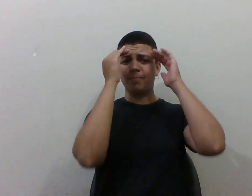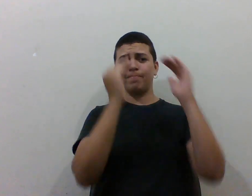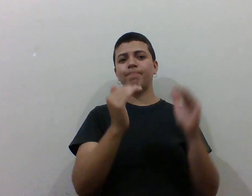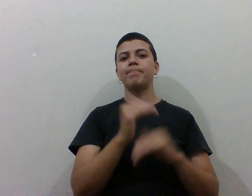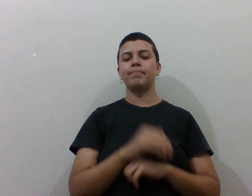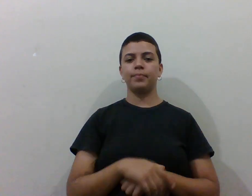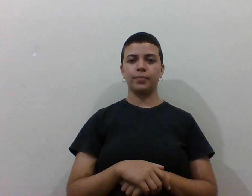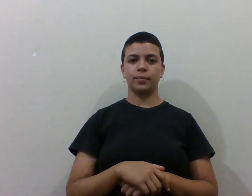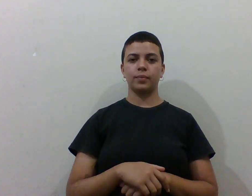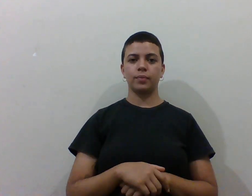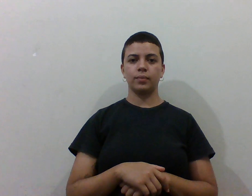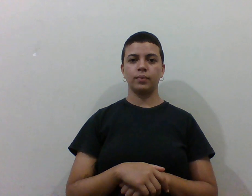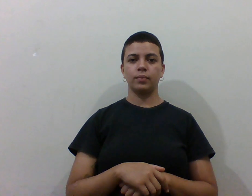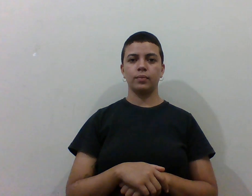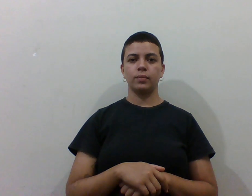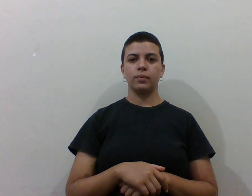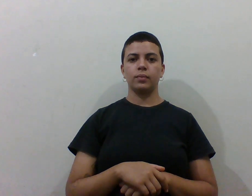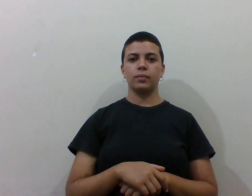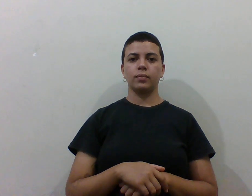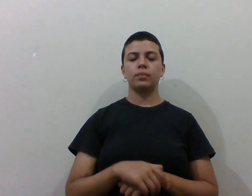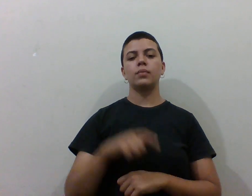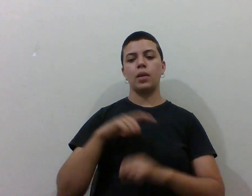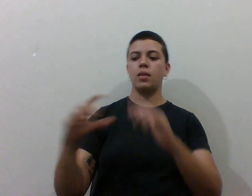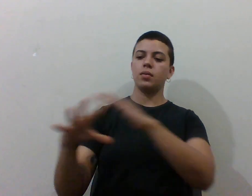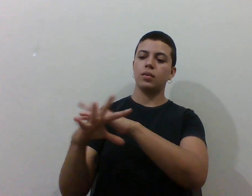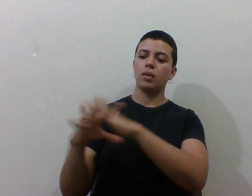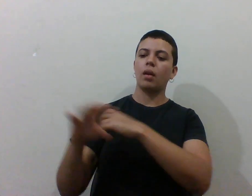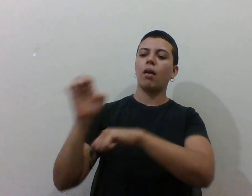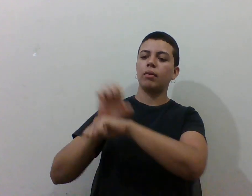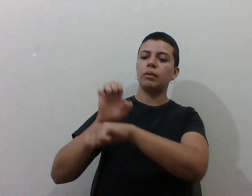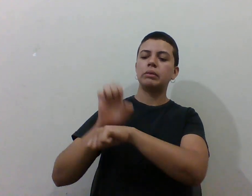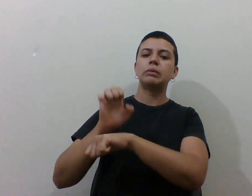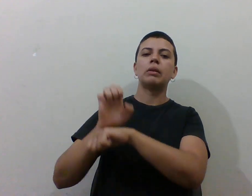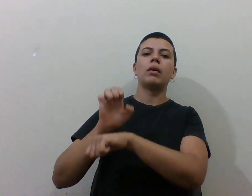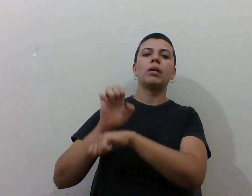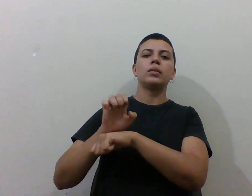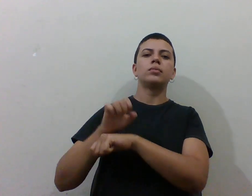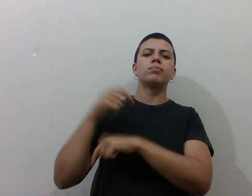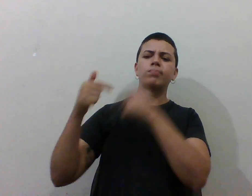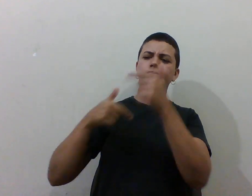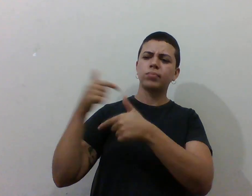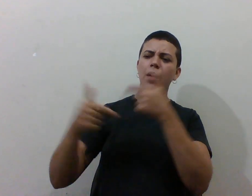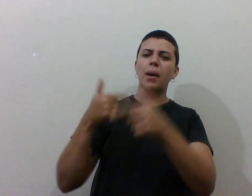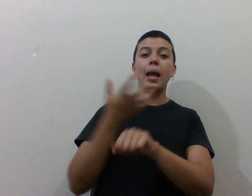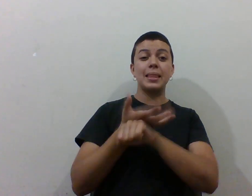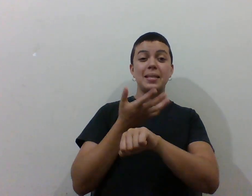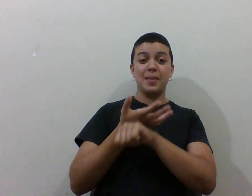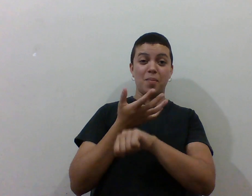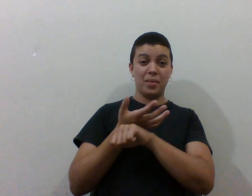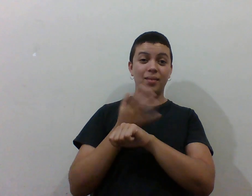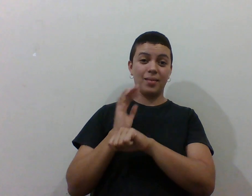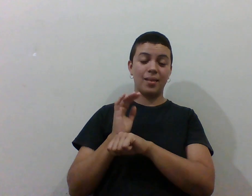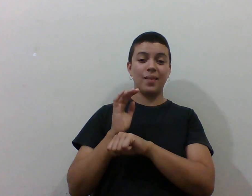do Estado no contexto em que estamos vivendo no nosso país trabalhar laicidade do Estado nas disciplinas quando você às vezes não teve realmente